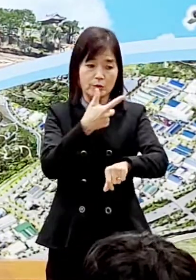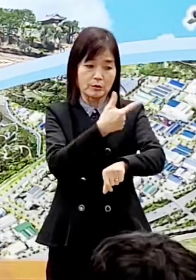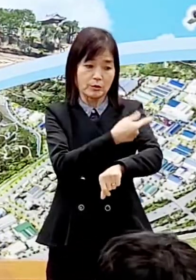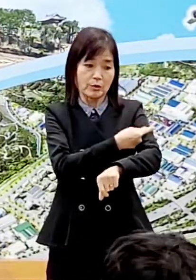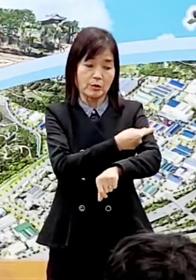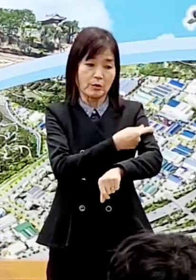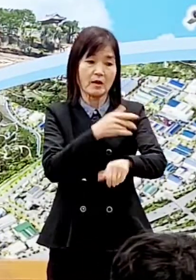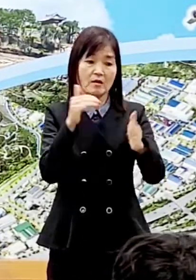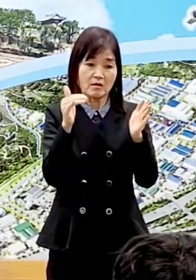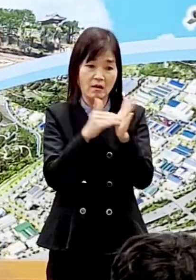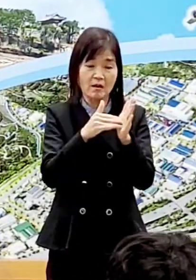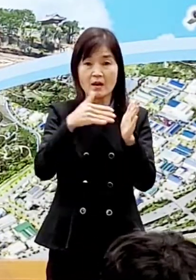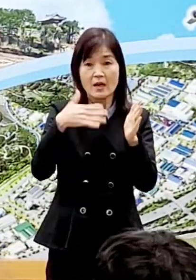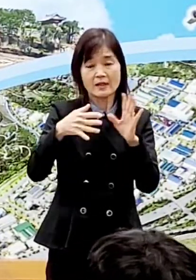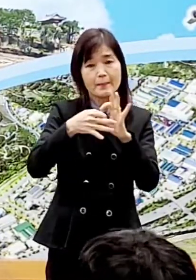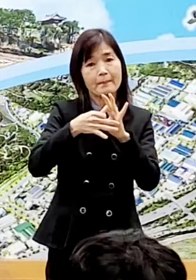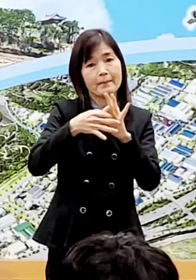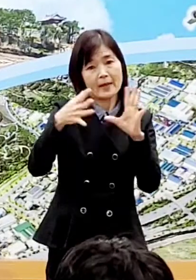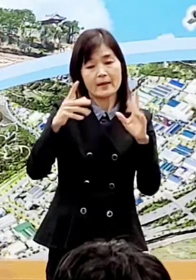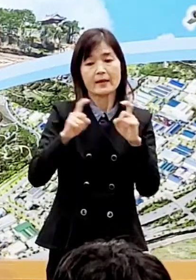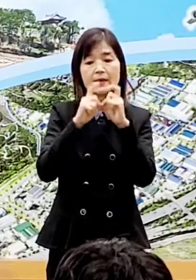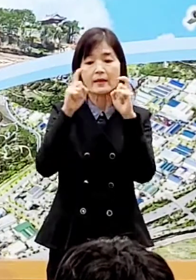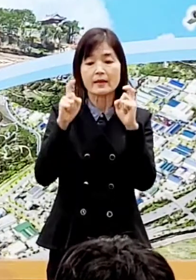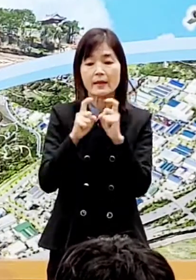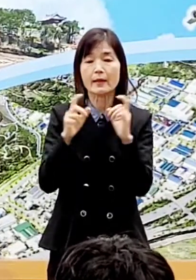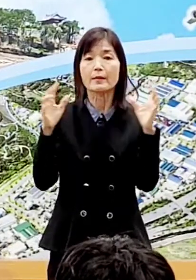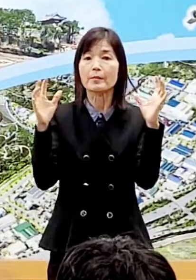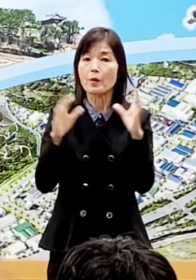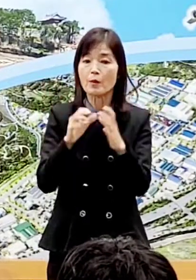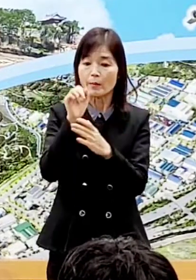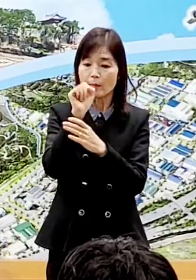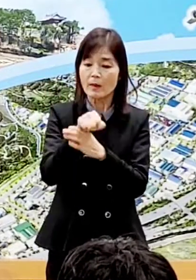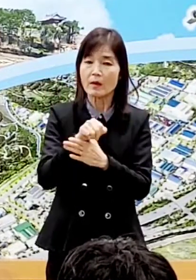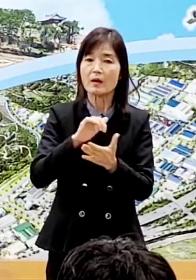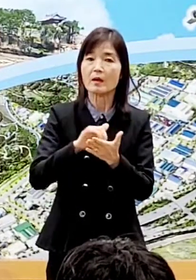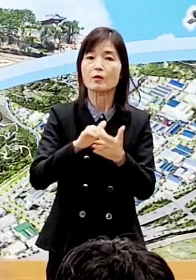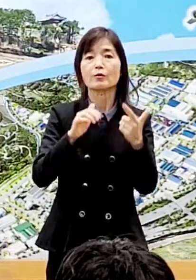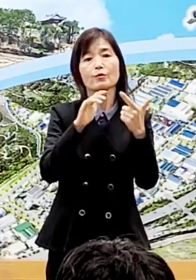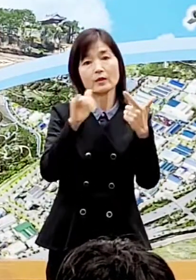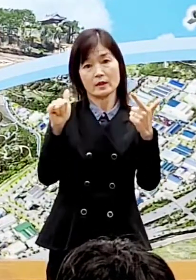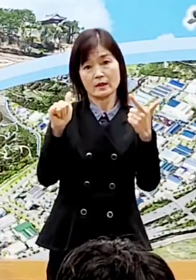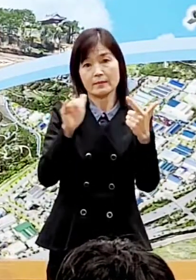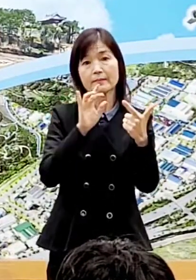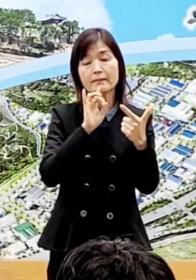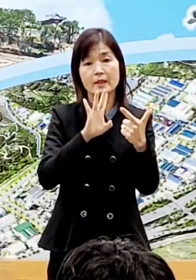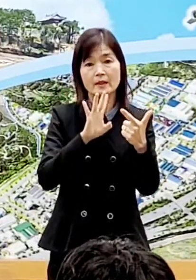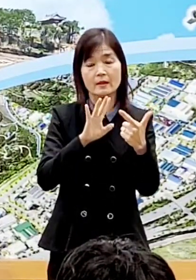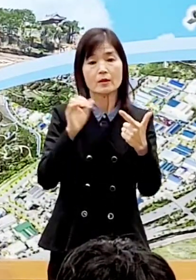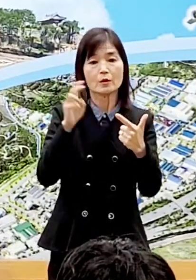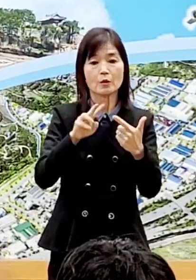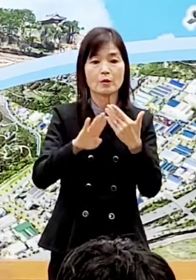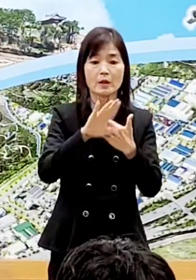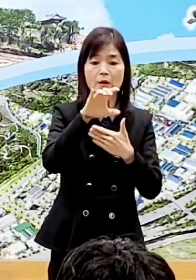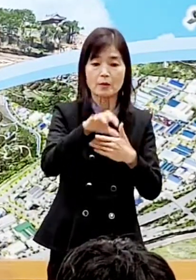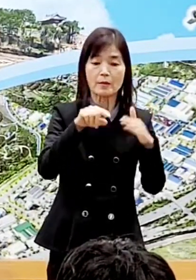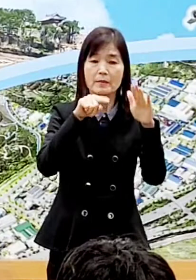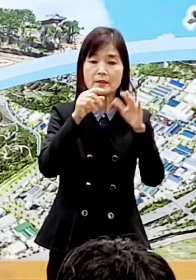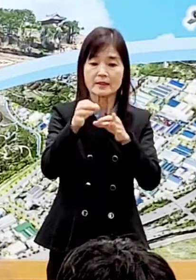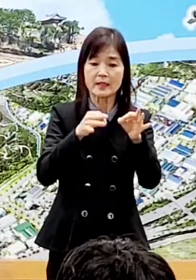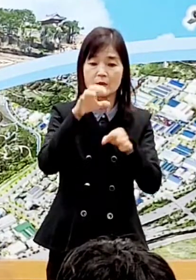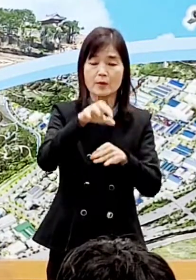여부와 관계없이 사적 모임은 6인 이내로 제한되고 있으며, 다중이용시설뿐만